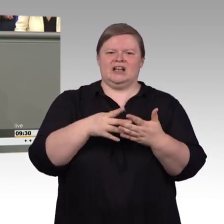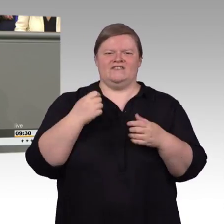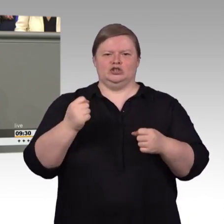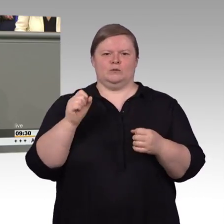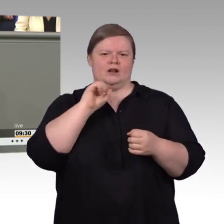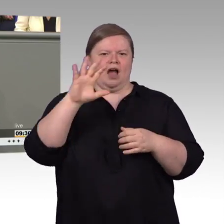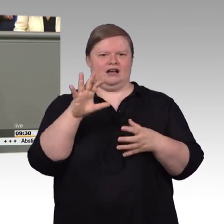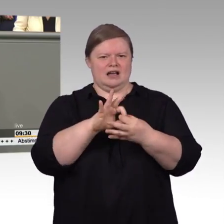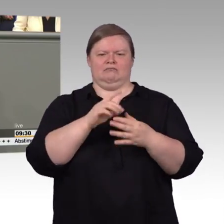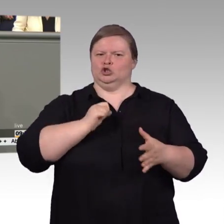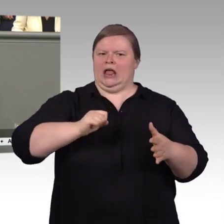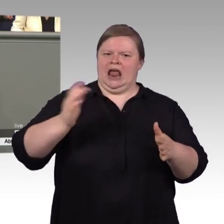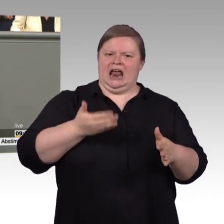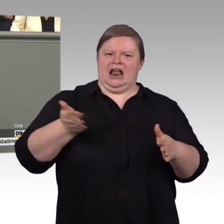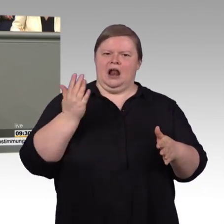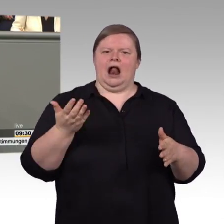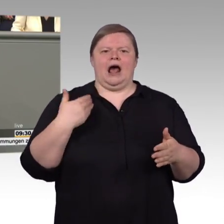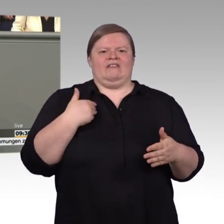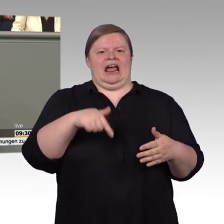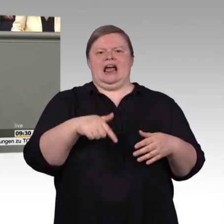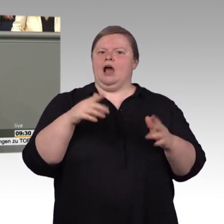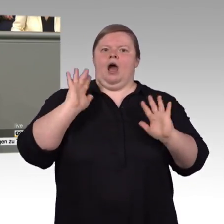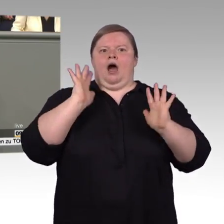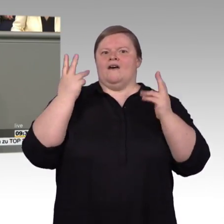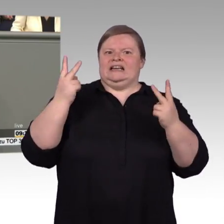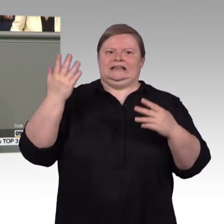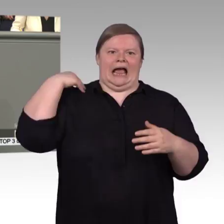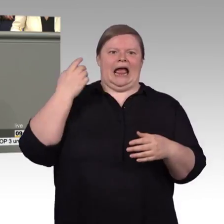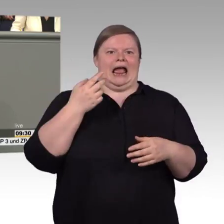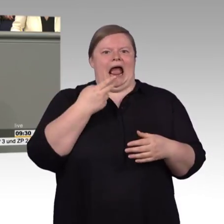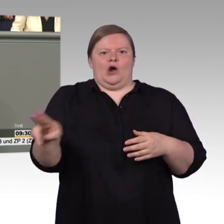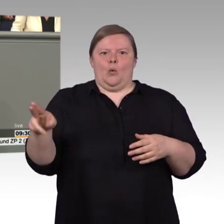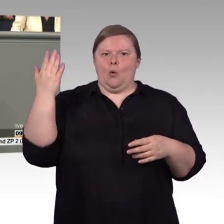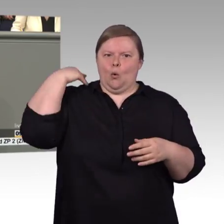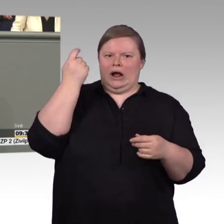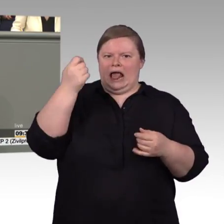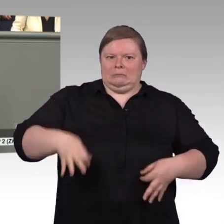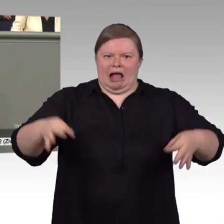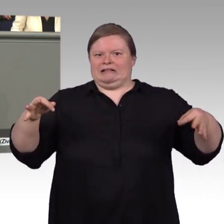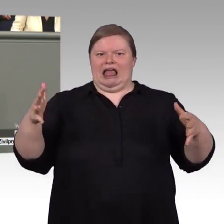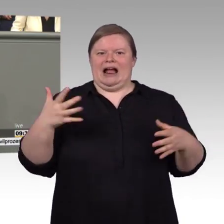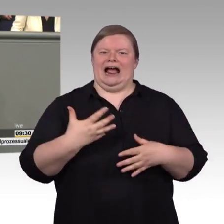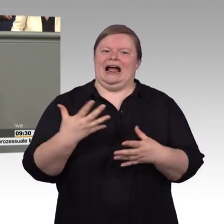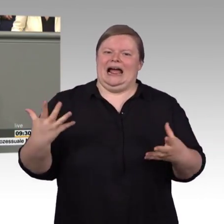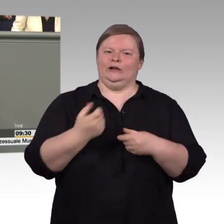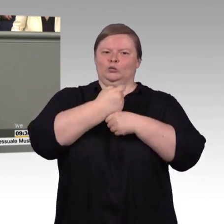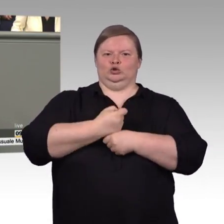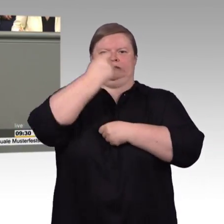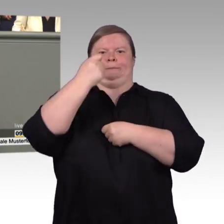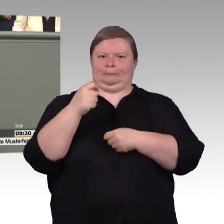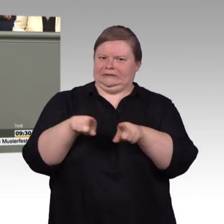Groß ist die Sorge, bereits wegen Bagatellverstößen teuer abgemahnt zu werden. Wir fordern die Bundesregierung auf, Abhilfe zu